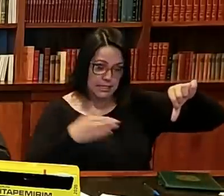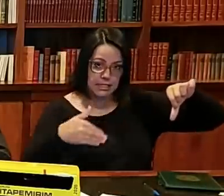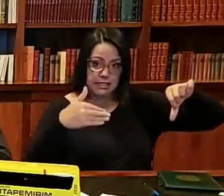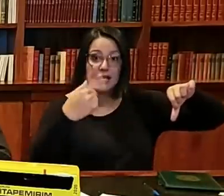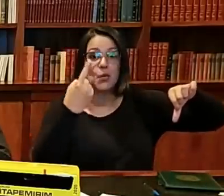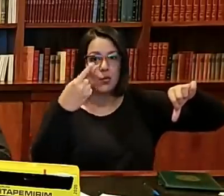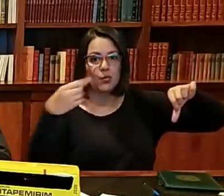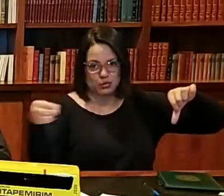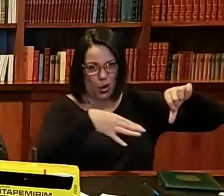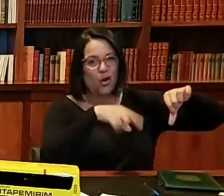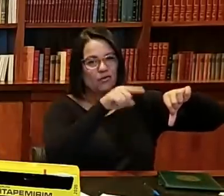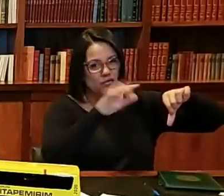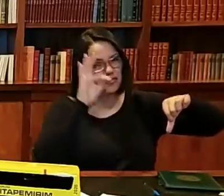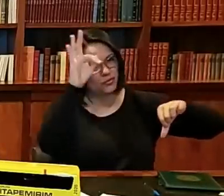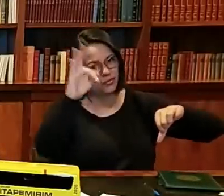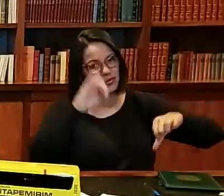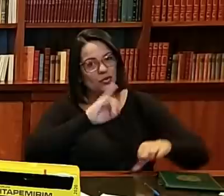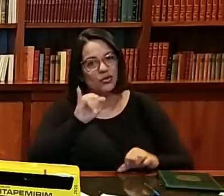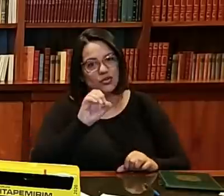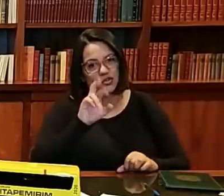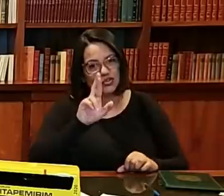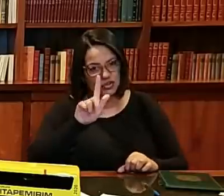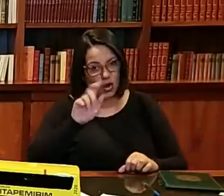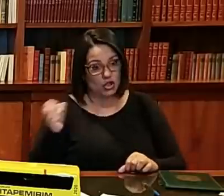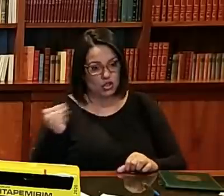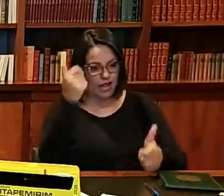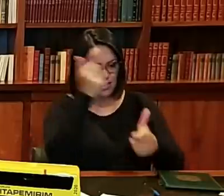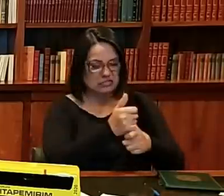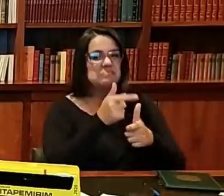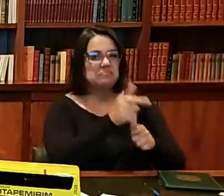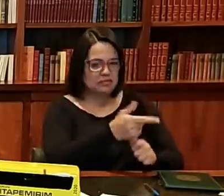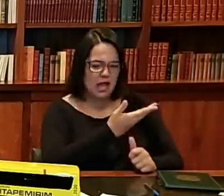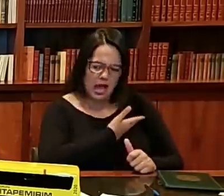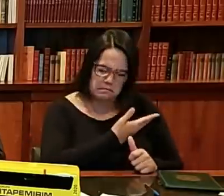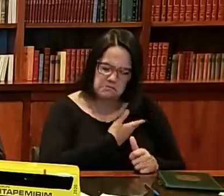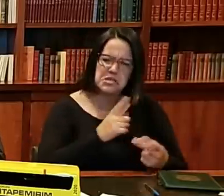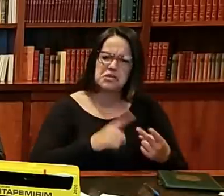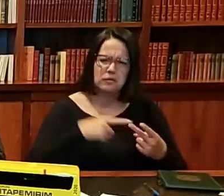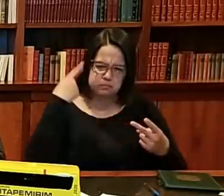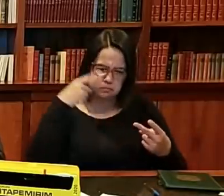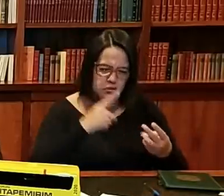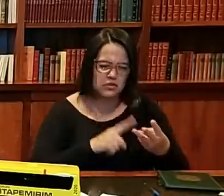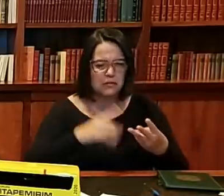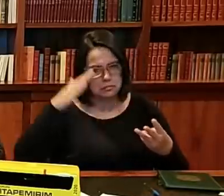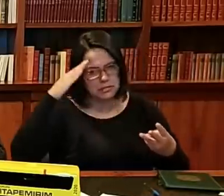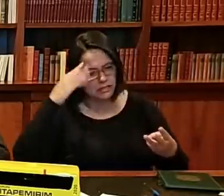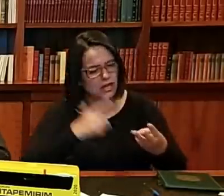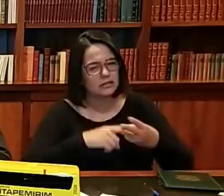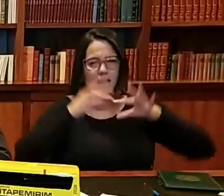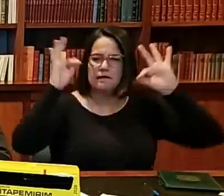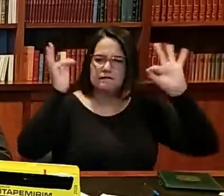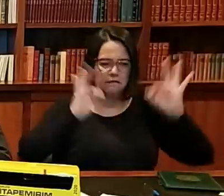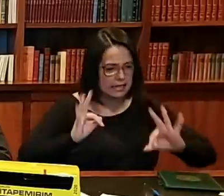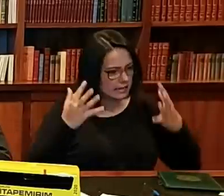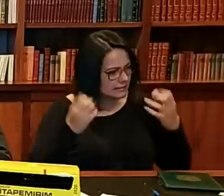janeiro, que é o Jorge, que é o major da Polícia Militar, um excepcional advogado, amigo, competente. Está felicíssimo com a